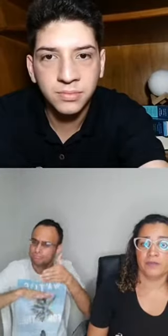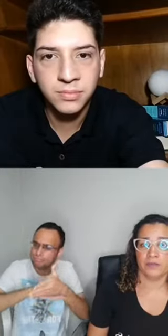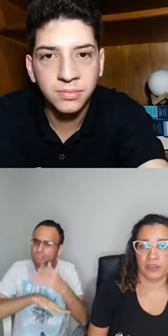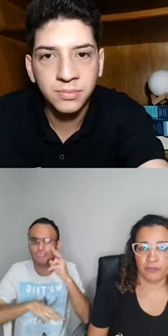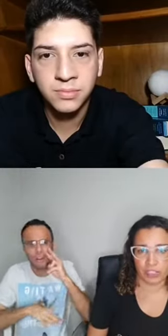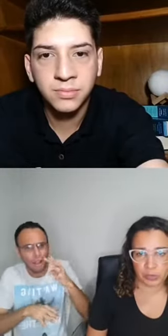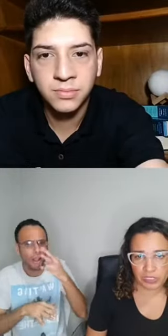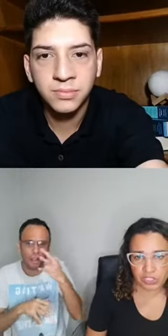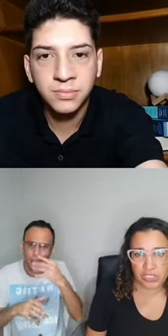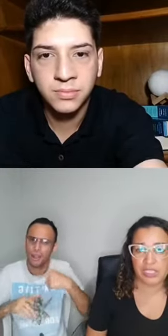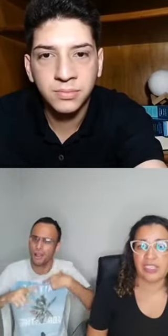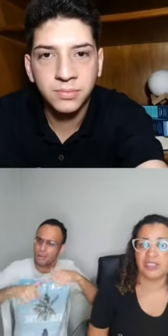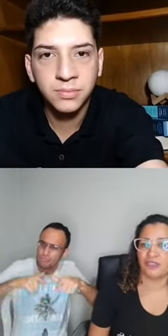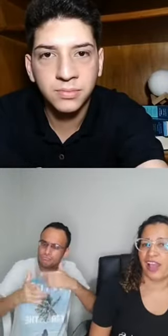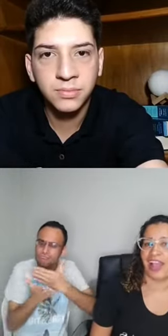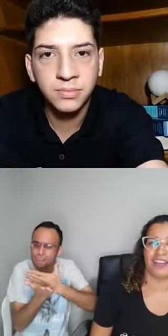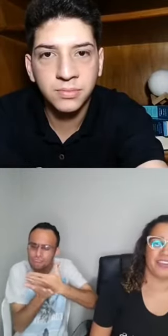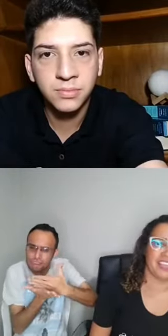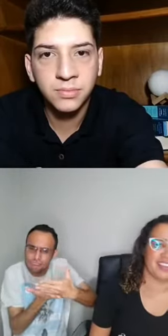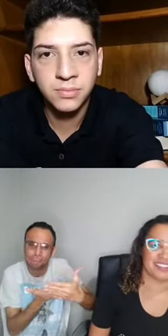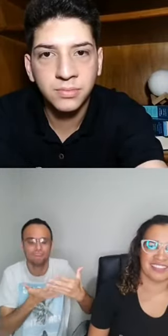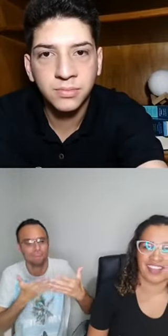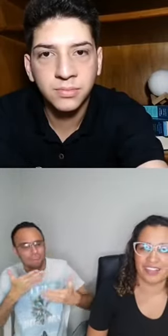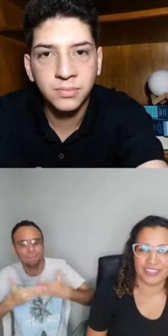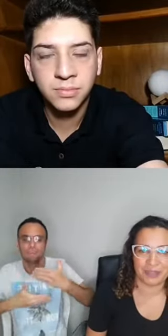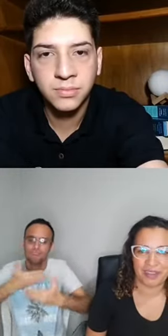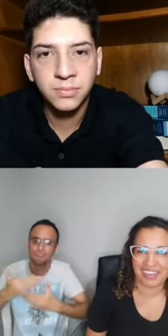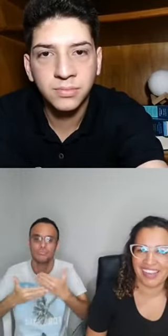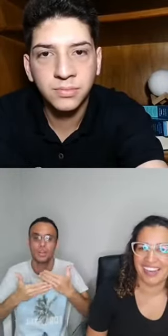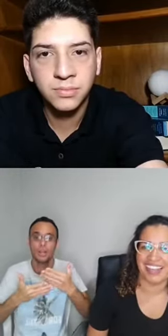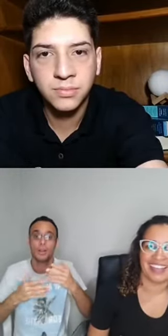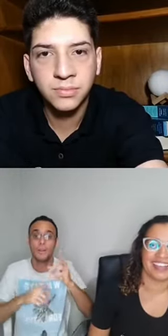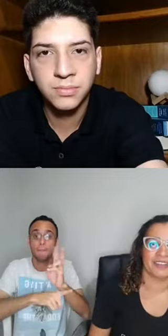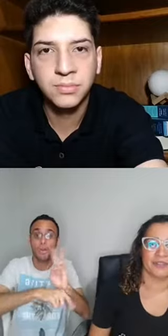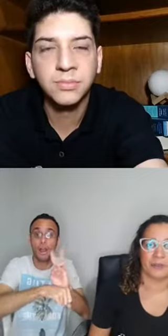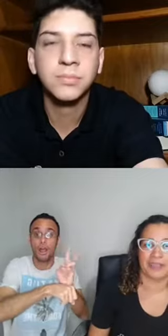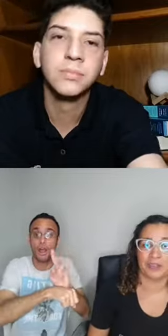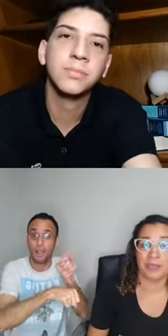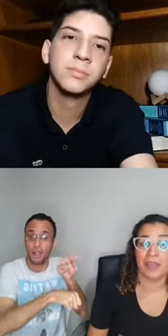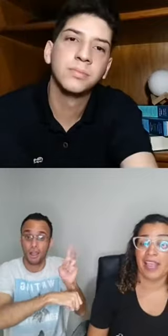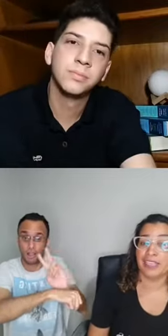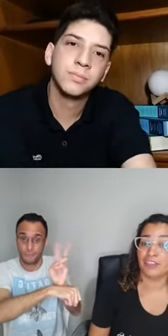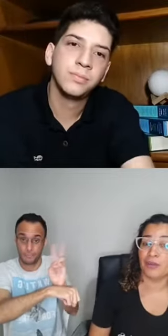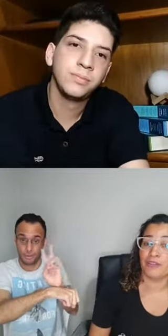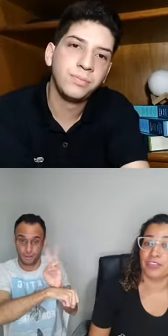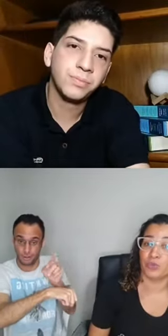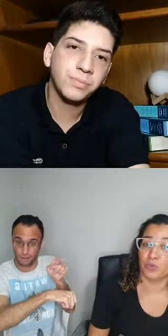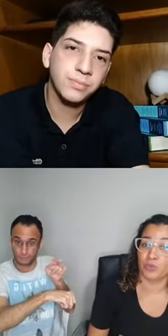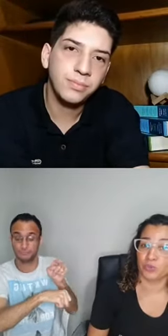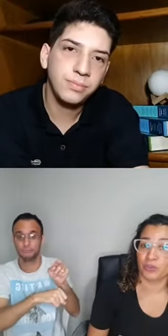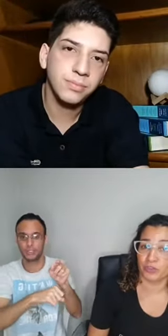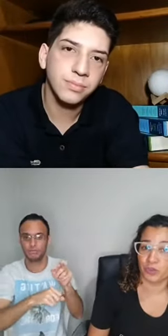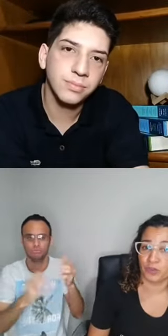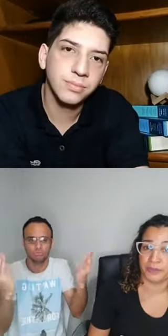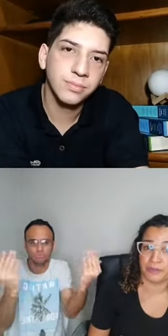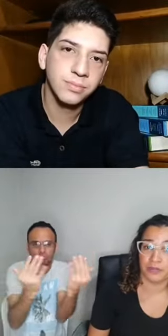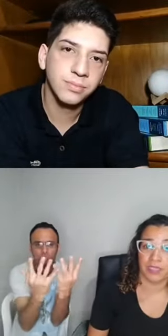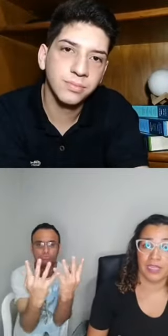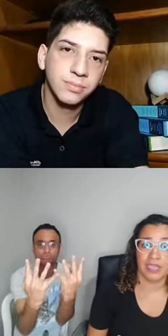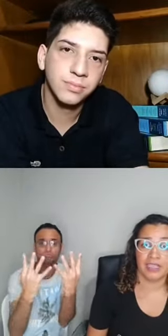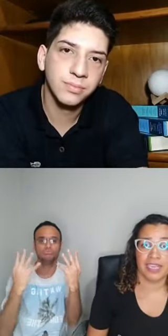e, né, fui admitido lá e fiquei encantada de trabalhar lá, passar o tempo. Aí teve uma vez com o